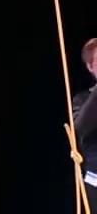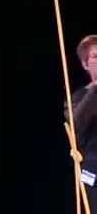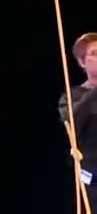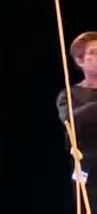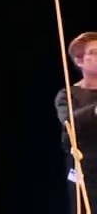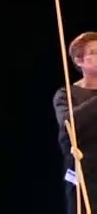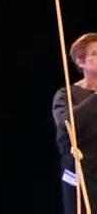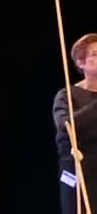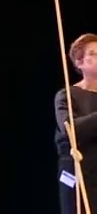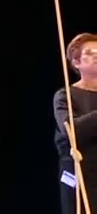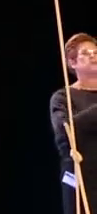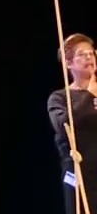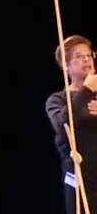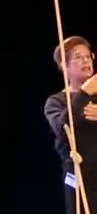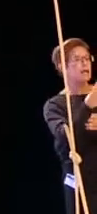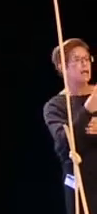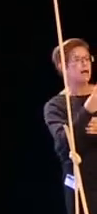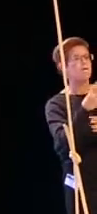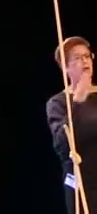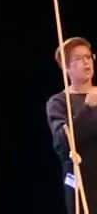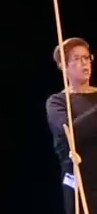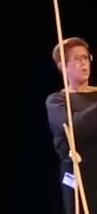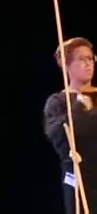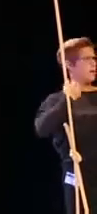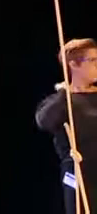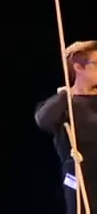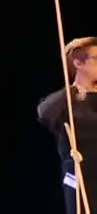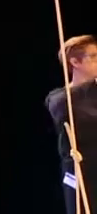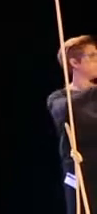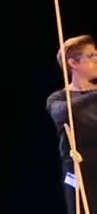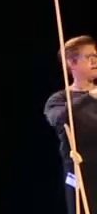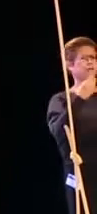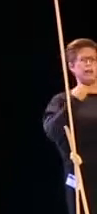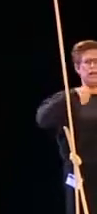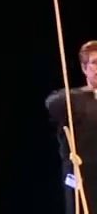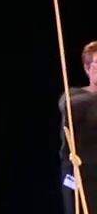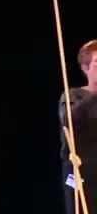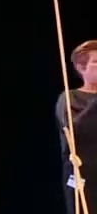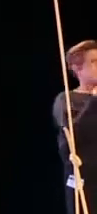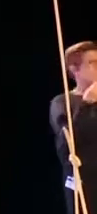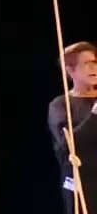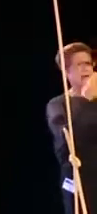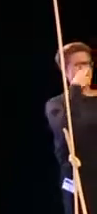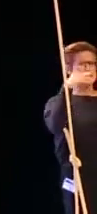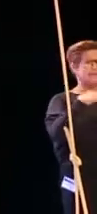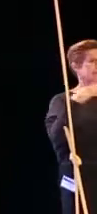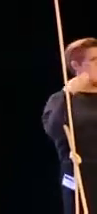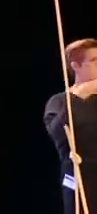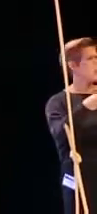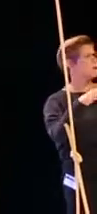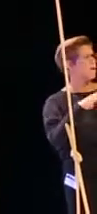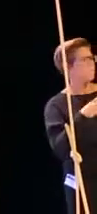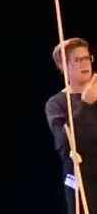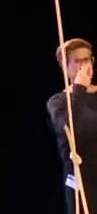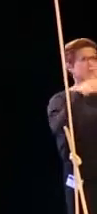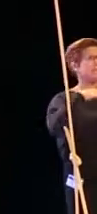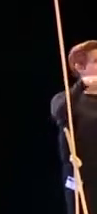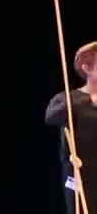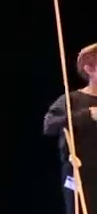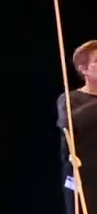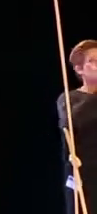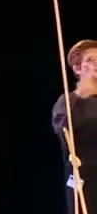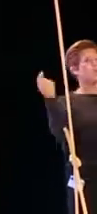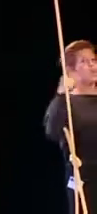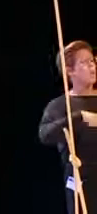kläder, pengar, åkte ut med båtar för att plocka upp flyktingar, donerade, spred länkar på sociala medier för att skapa medvetenhet.